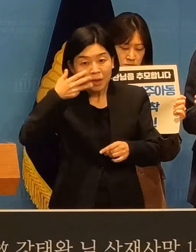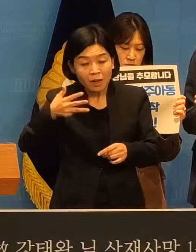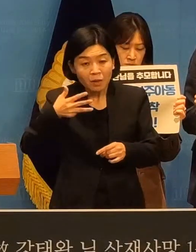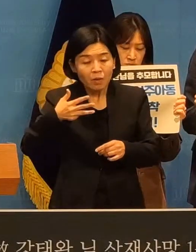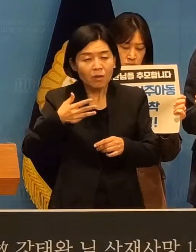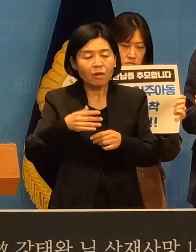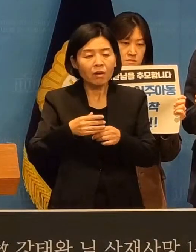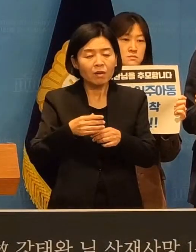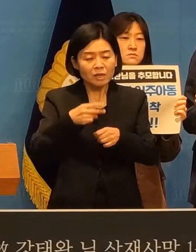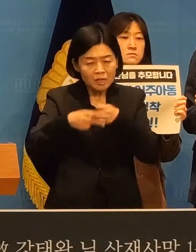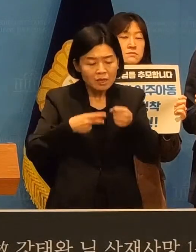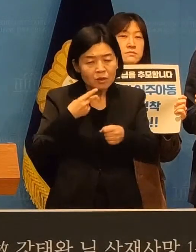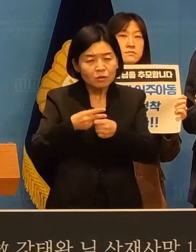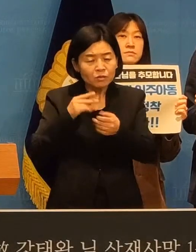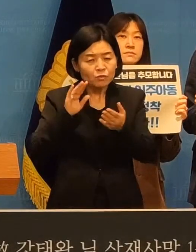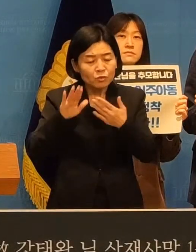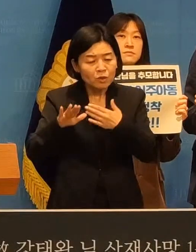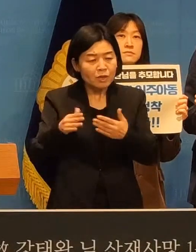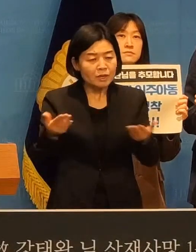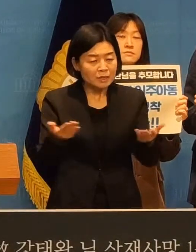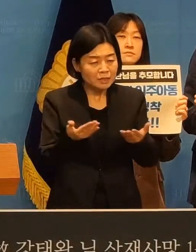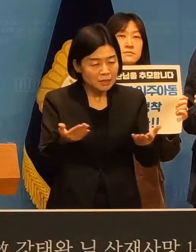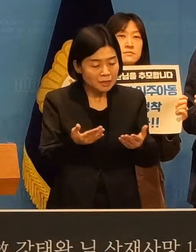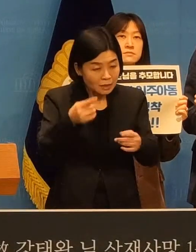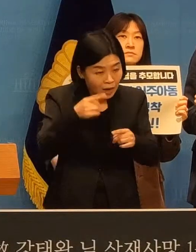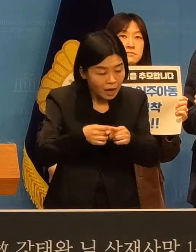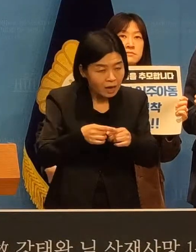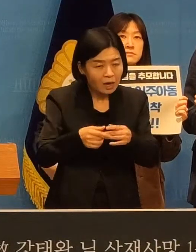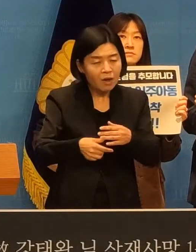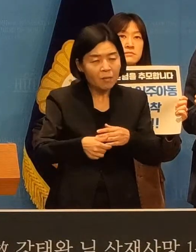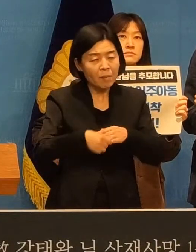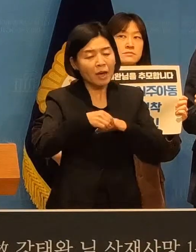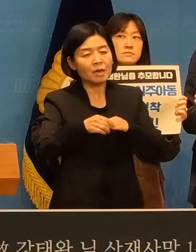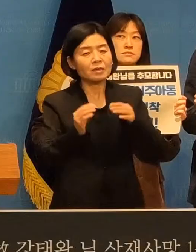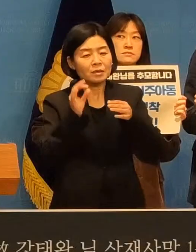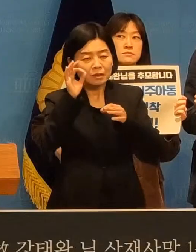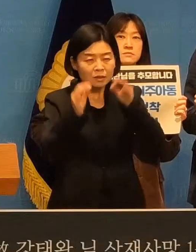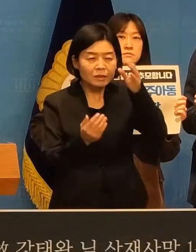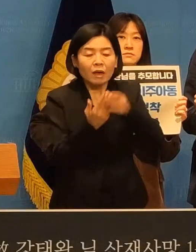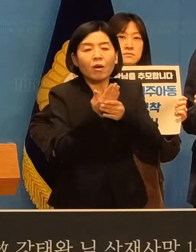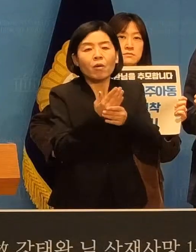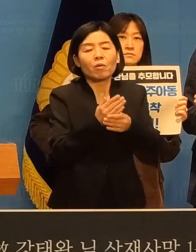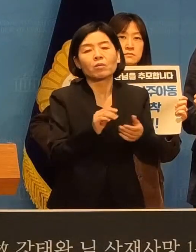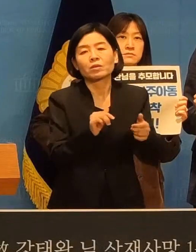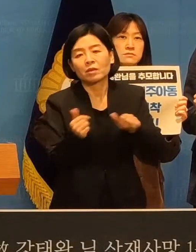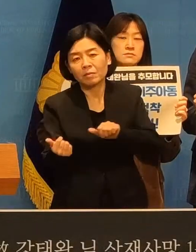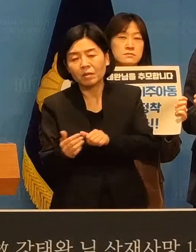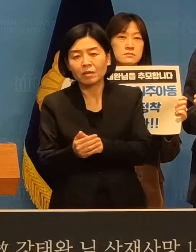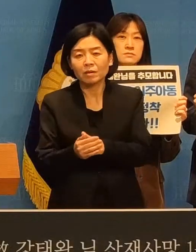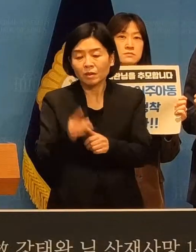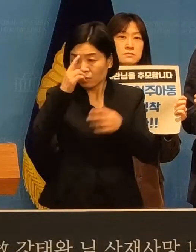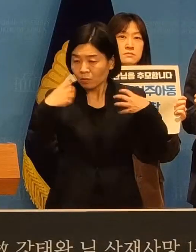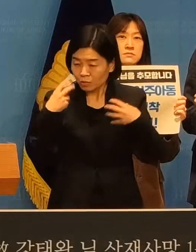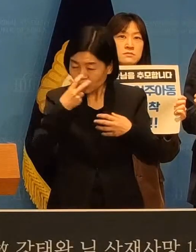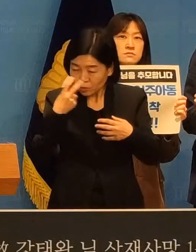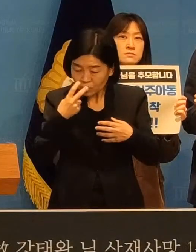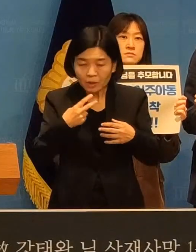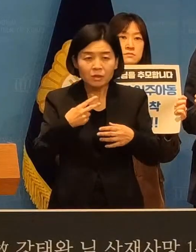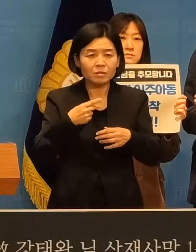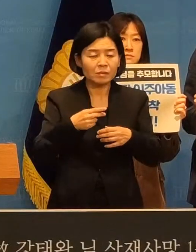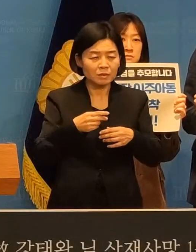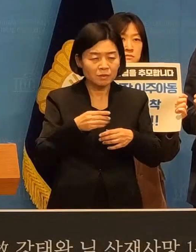생을 마감했습니다. 그럼에도 회사는 책임을 회피했고 정부의 조사도 1년이 지나도록 지연되고 있습니다.